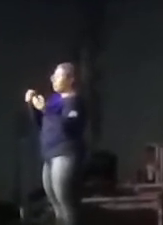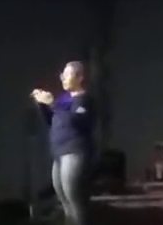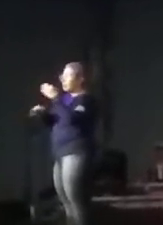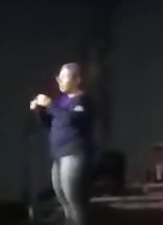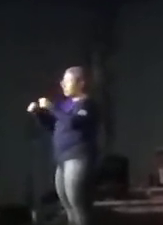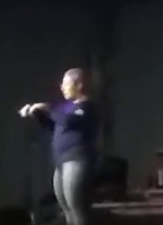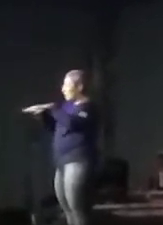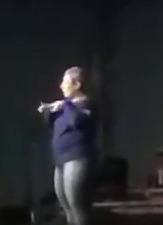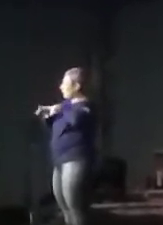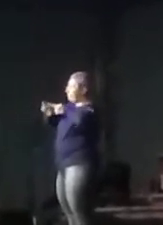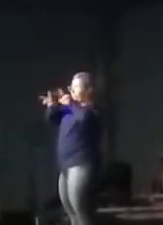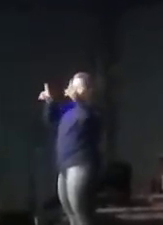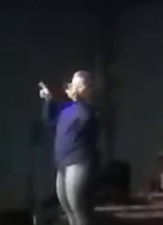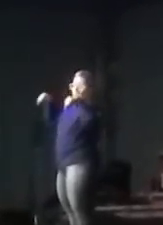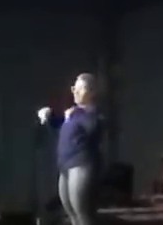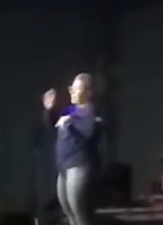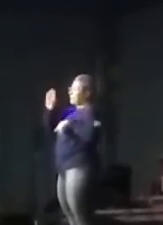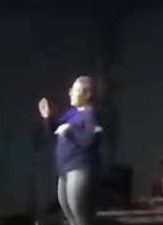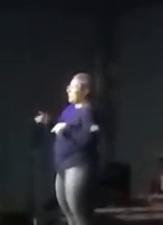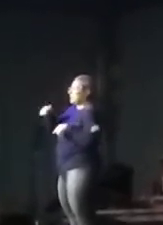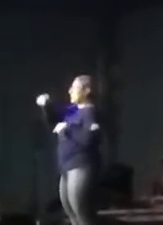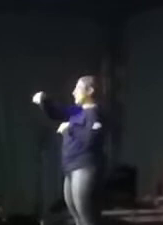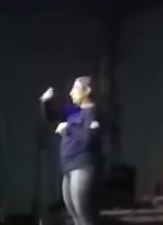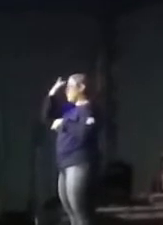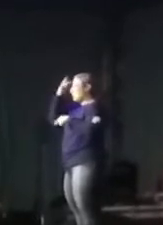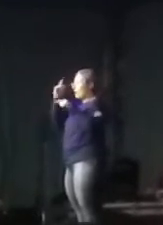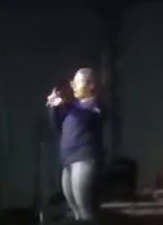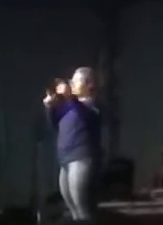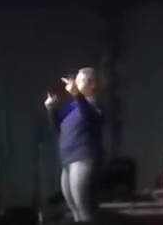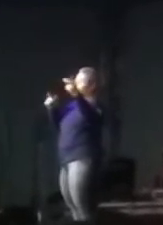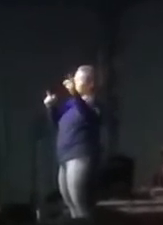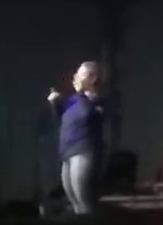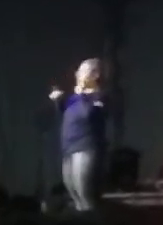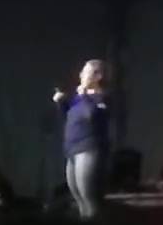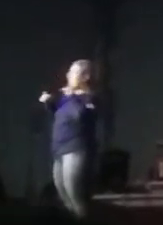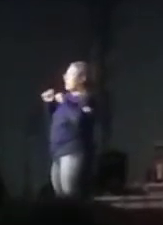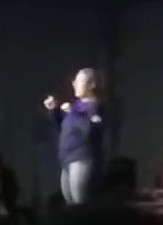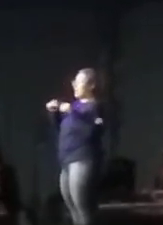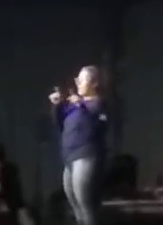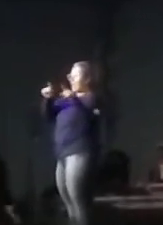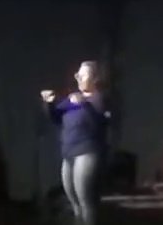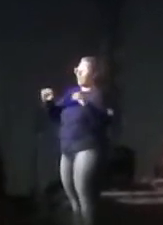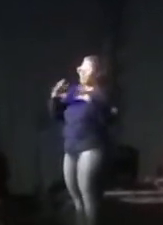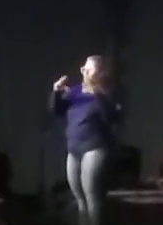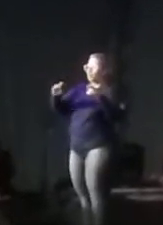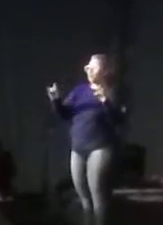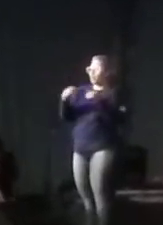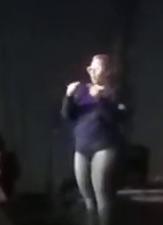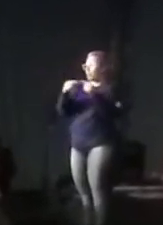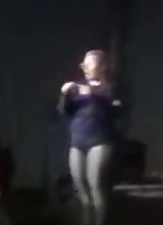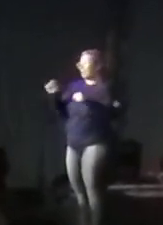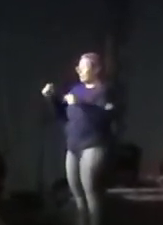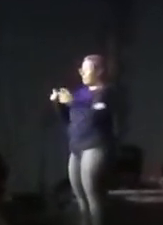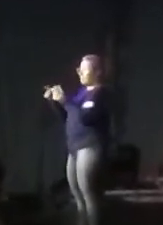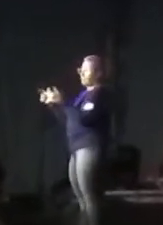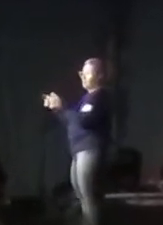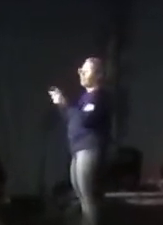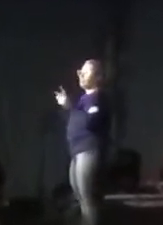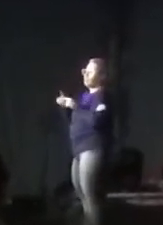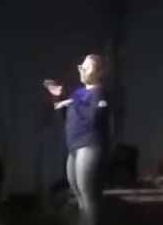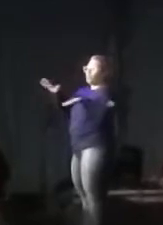é muito diferente do júri aqui, é que são 7 jurados, lá são 12. Lá é por unanimidade, aqui não é por maioria. Então,